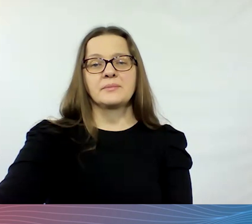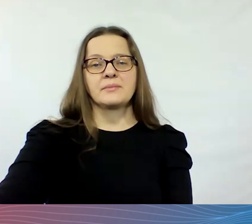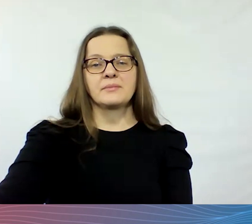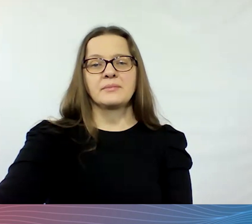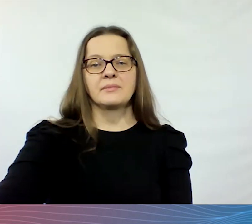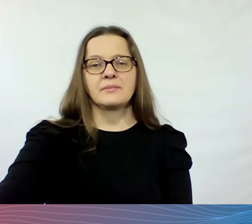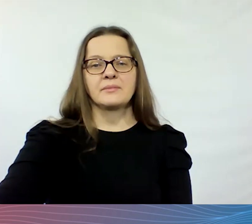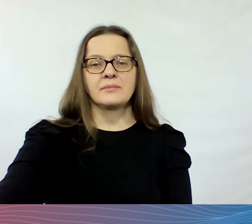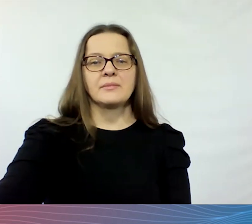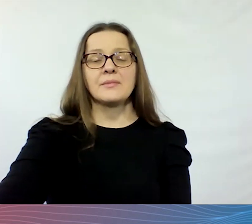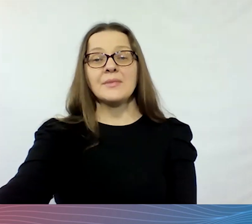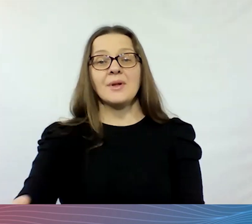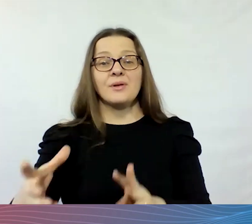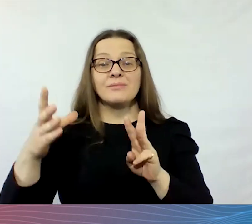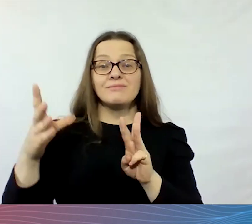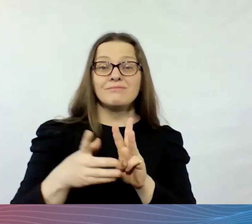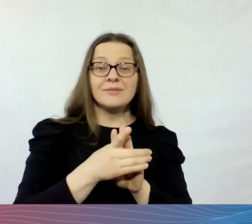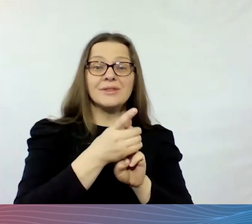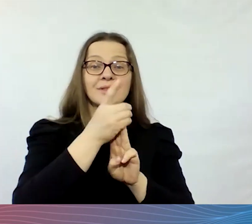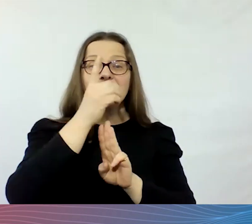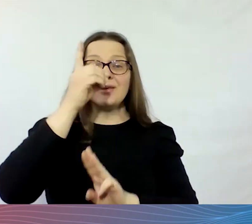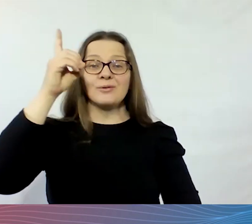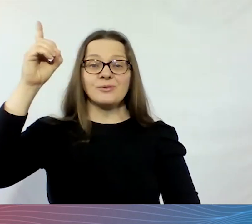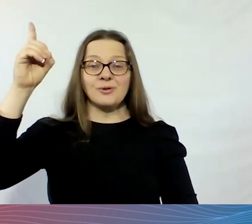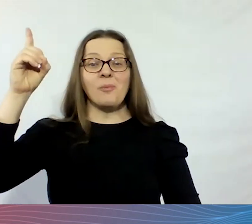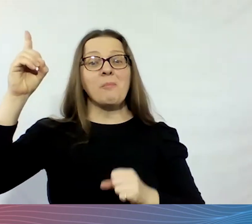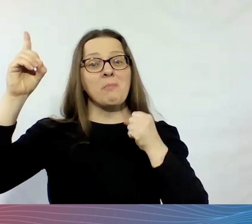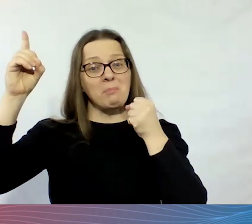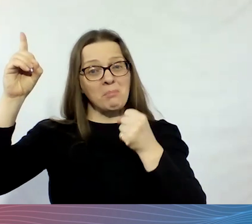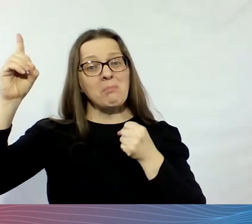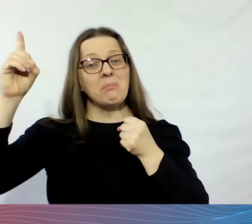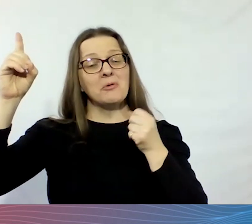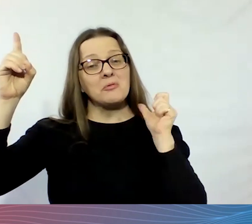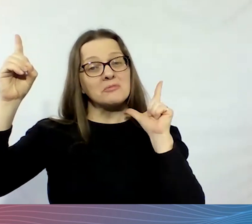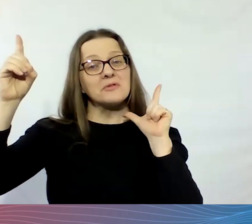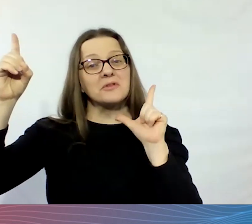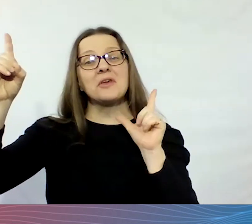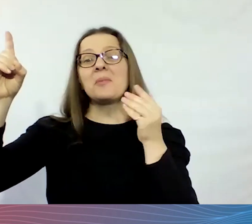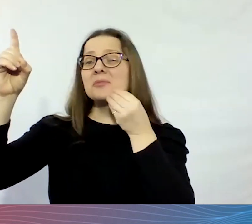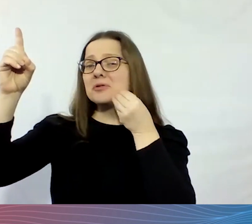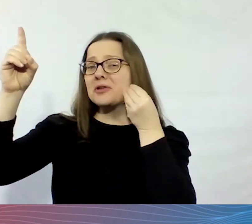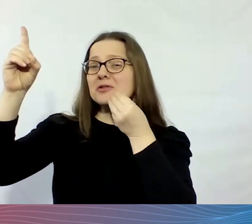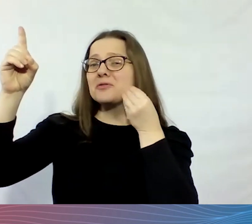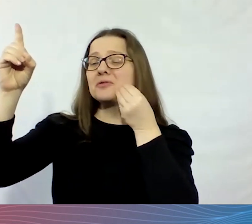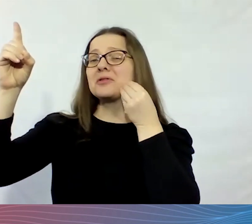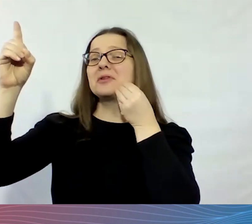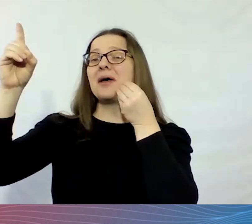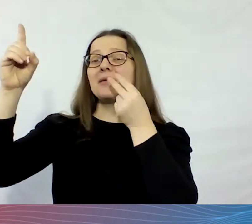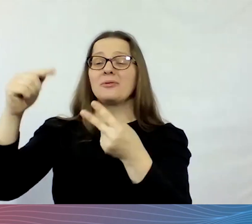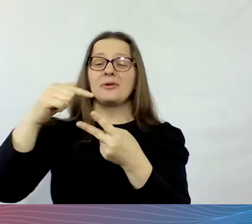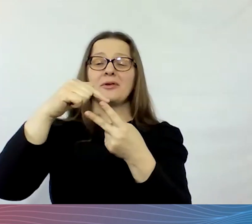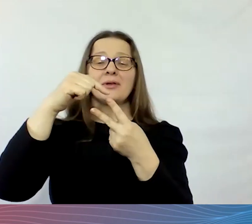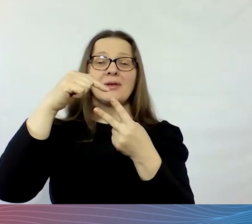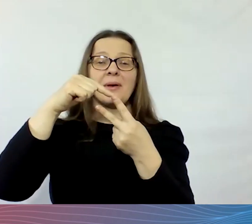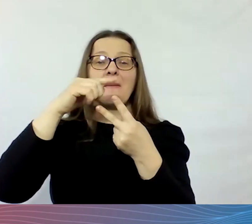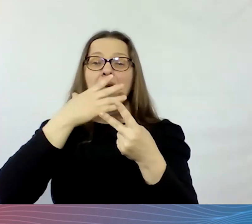viva. Mas, irmãos, a água que está no manancial profundo não é a mesma água que estava na